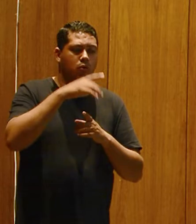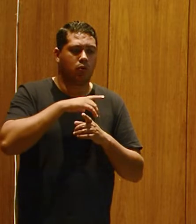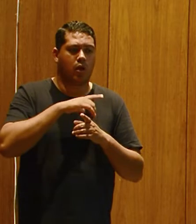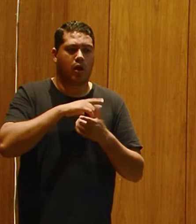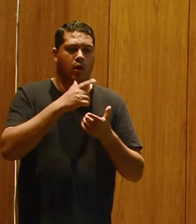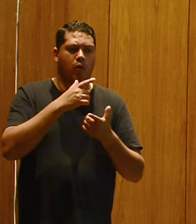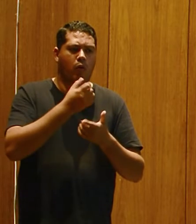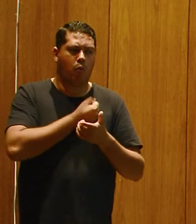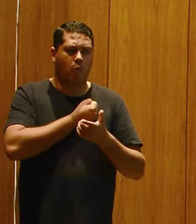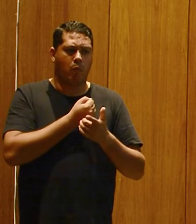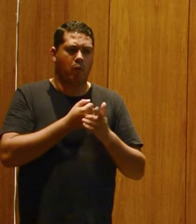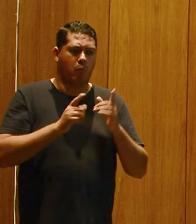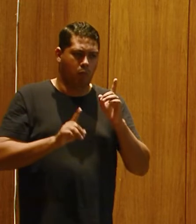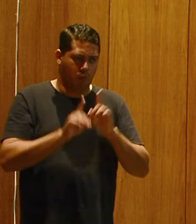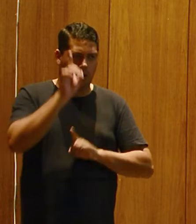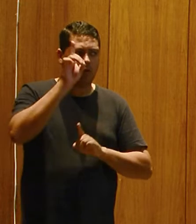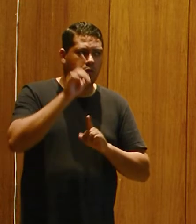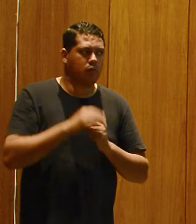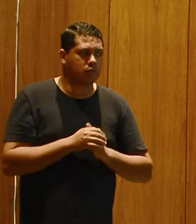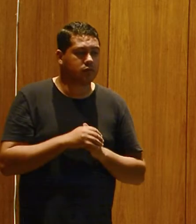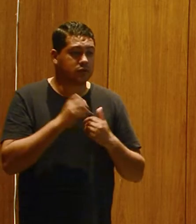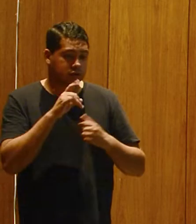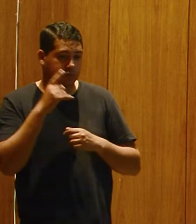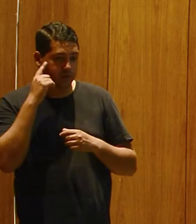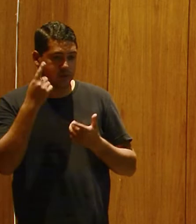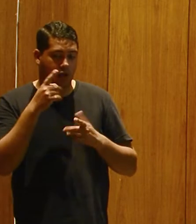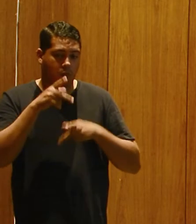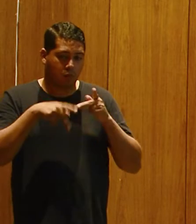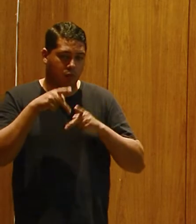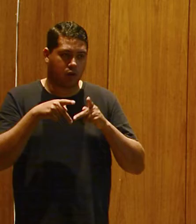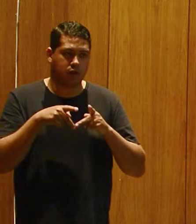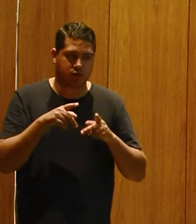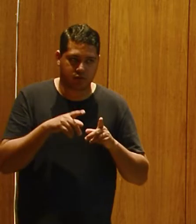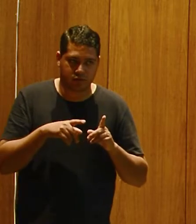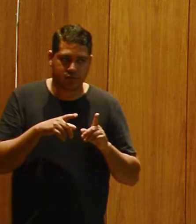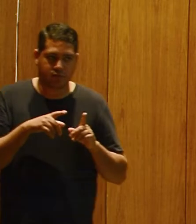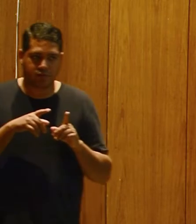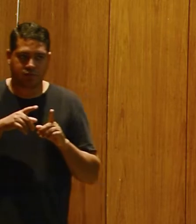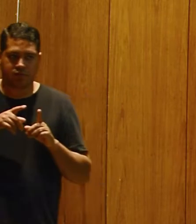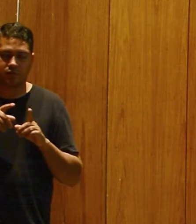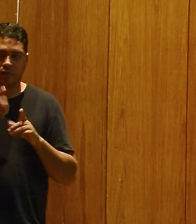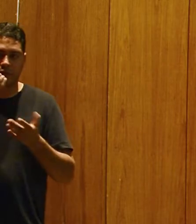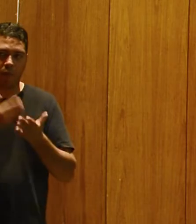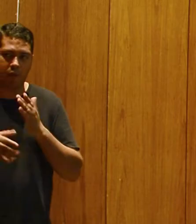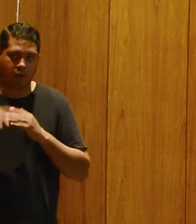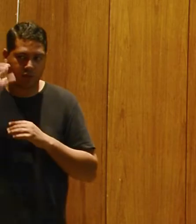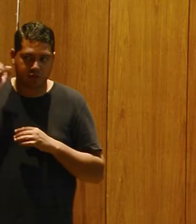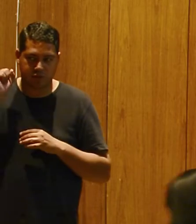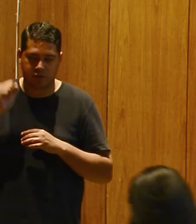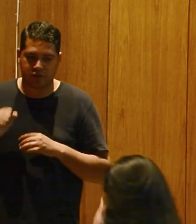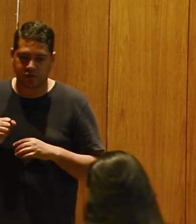expressivo, né? E se a gente pensar especificamente na população de idosos, a prevalência dessa perda auditiva de